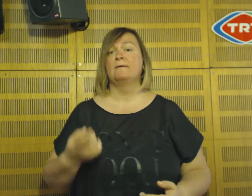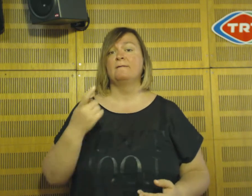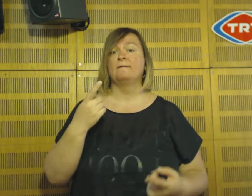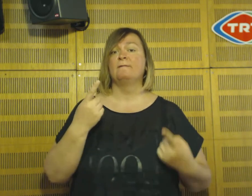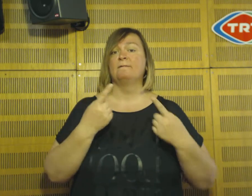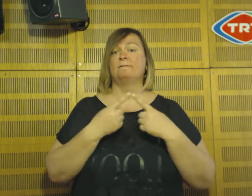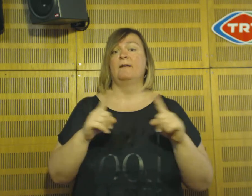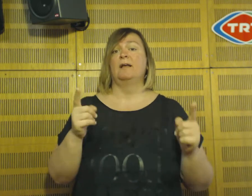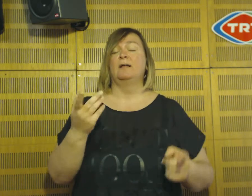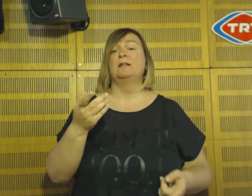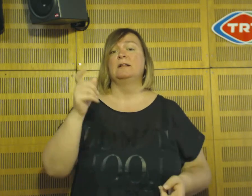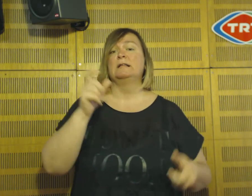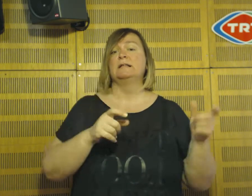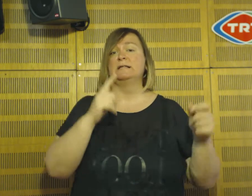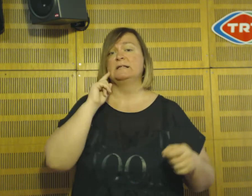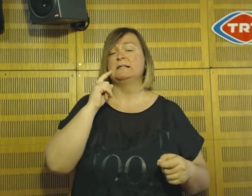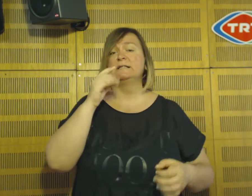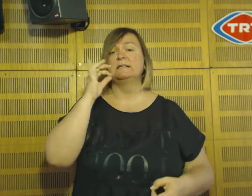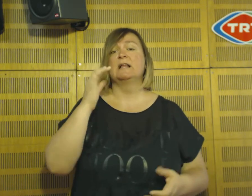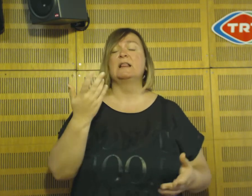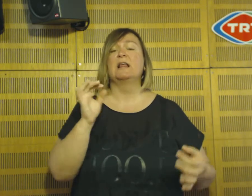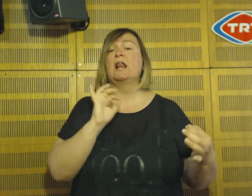hiyerarşik düzeyden olan insanlarla nasıl iletişim kurulacağı,